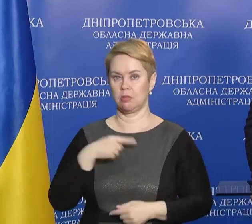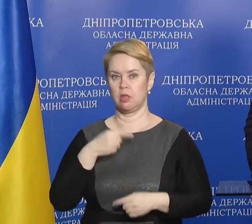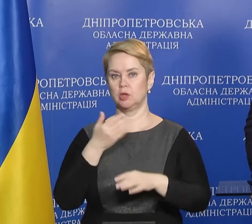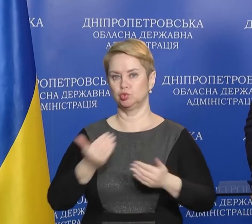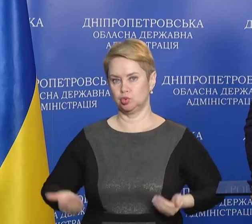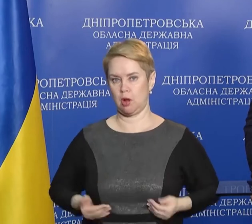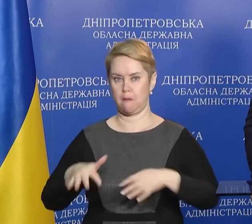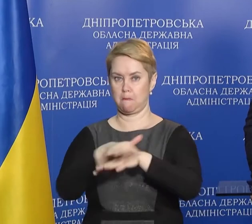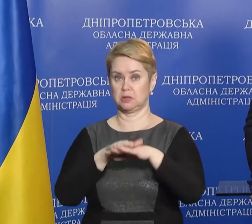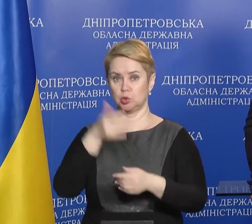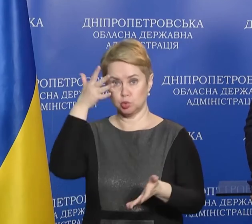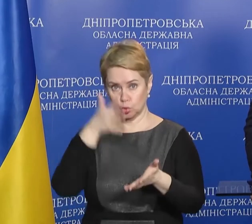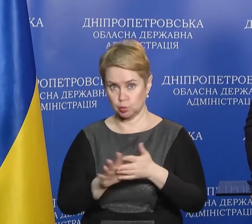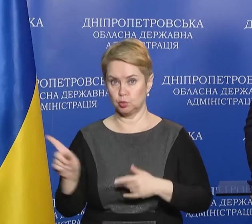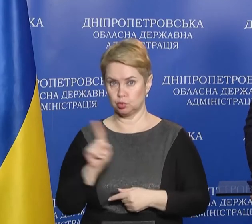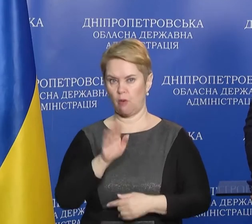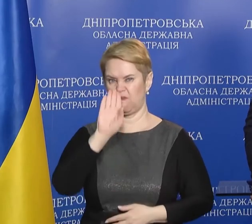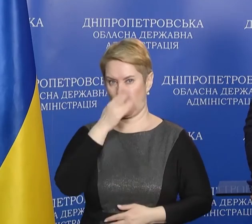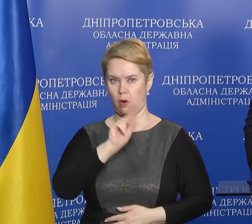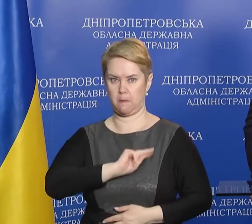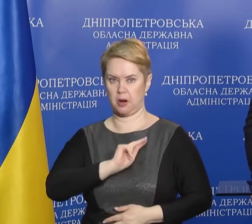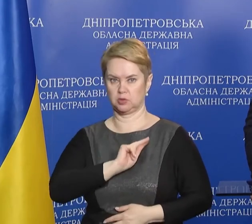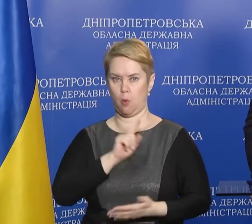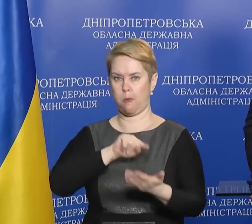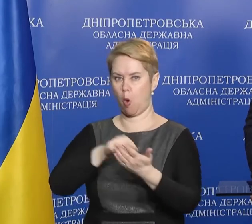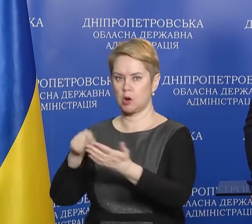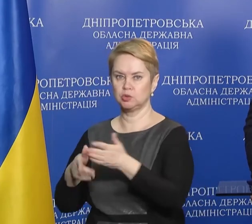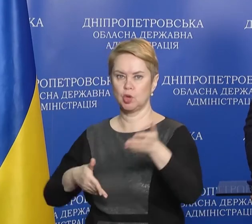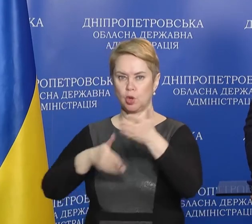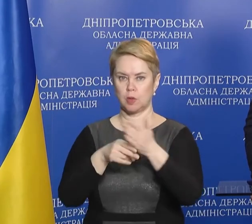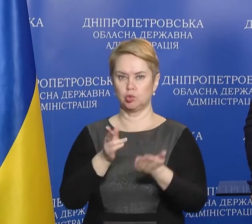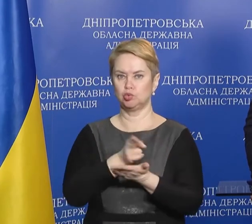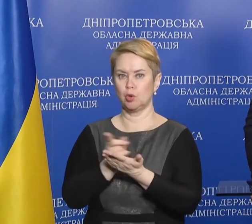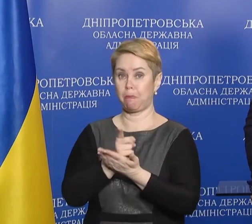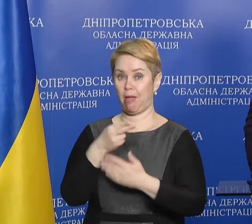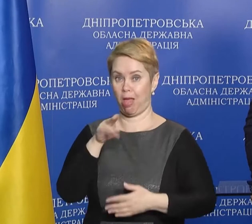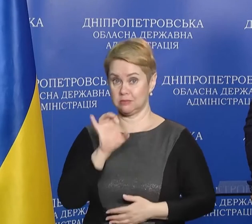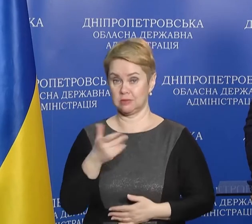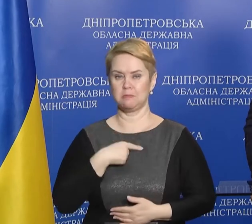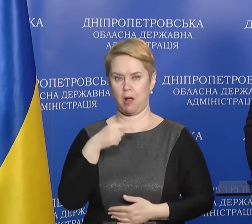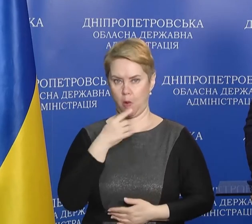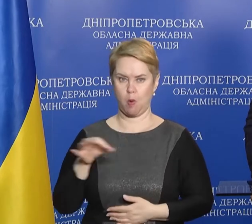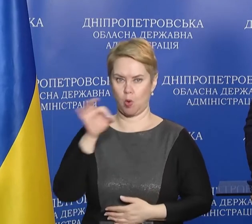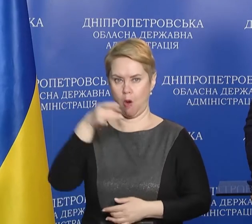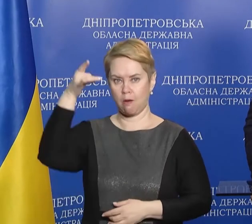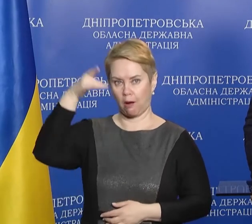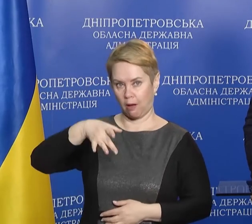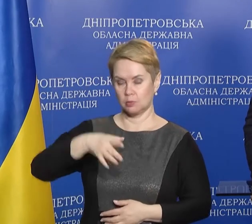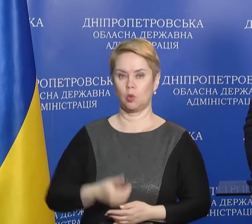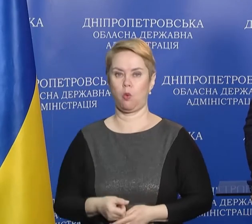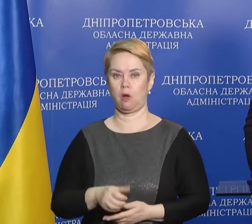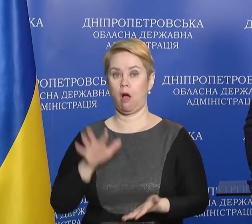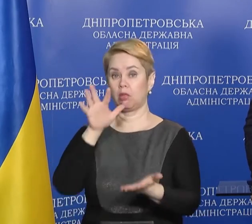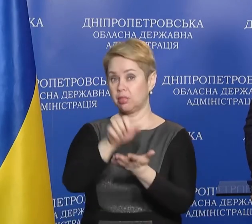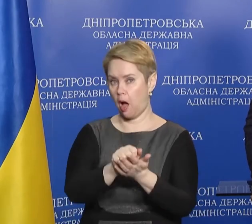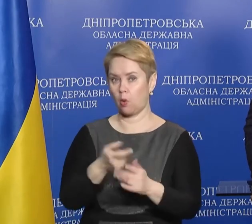жилих масивів. Зрозуміло, що ворог працює по координатам за допомогою GPS. Це якщо ми кажемо про ракетну